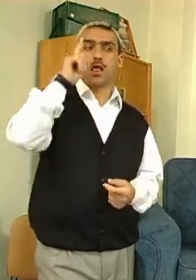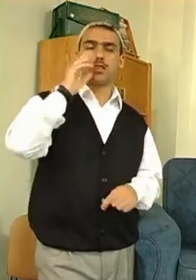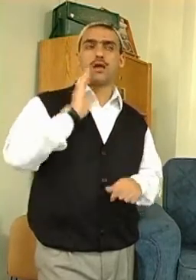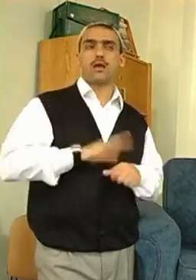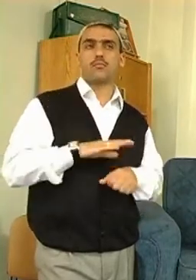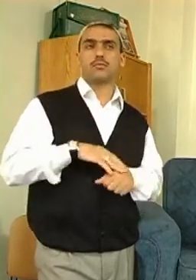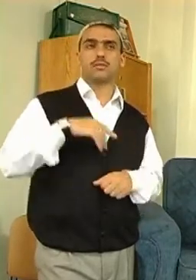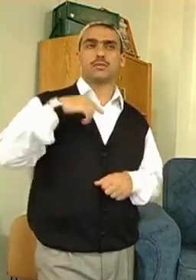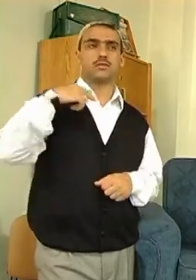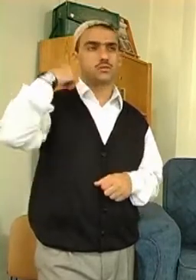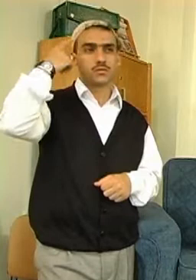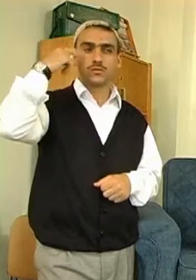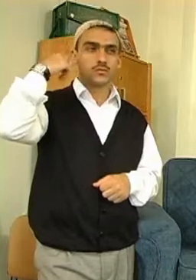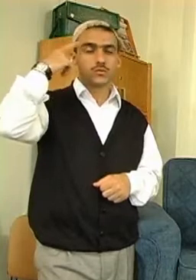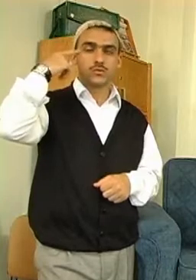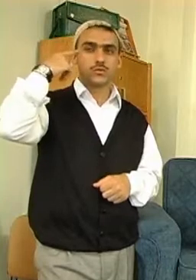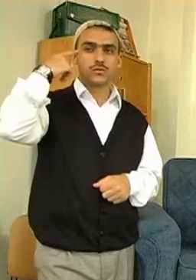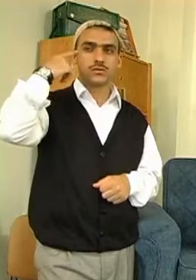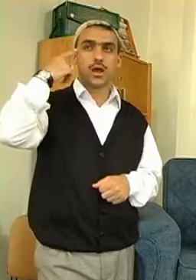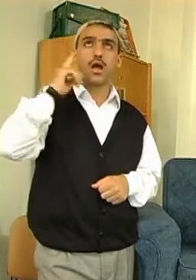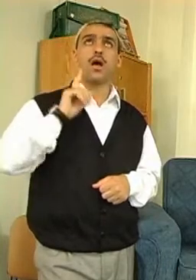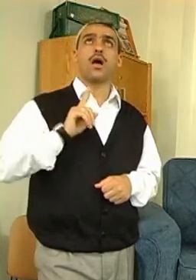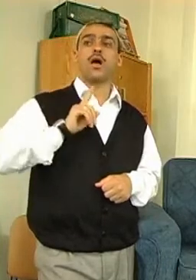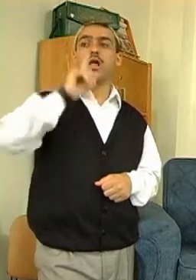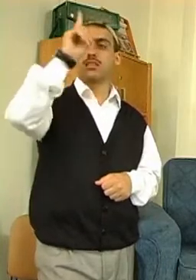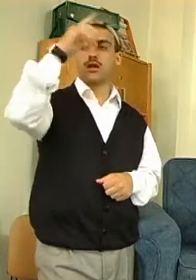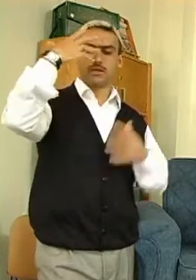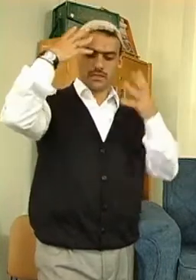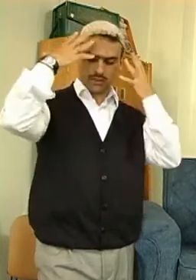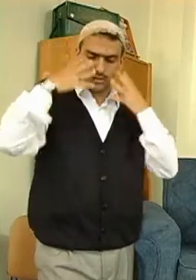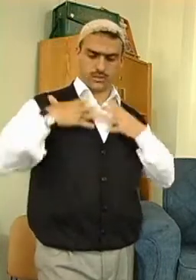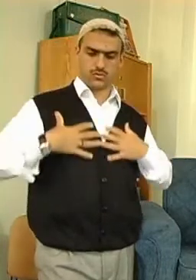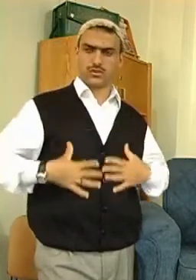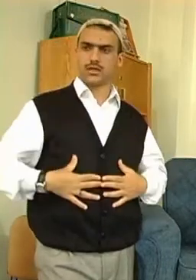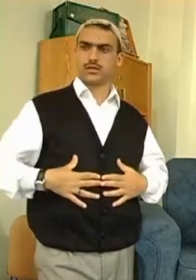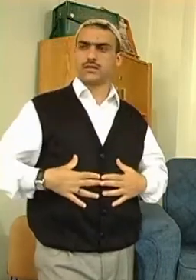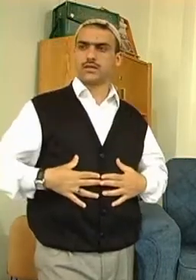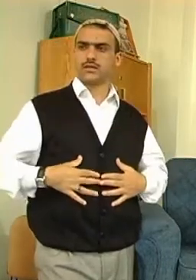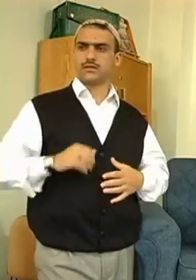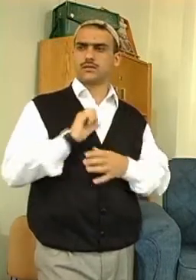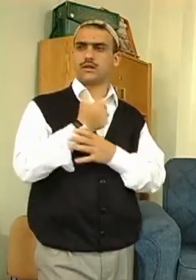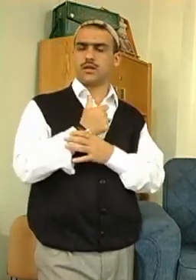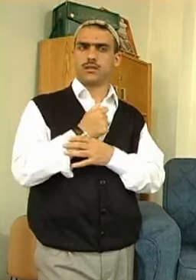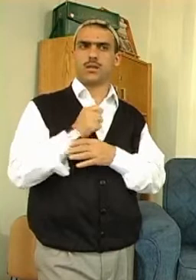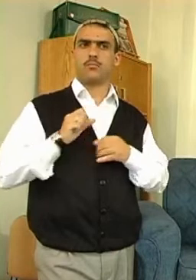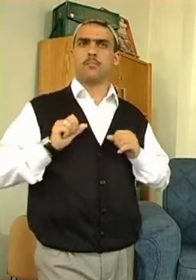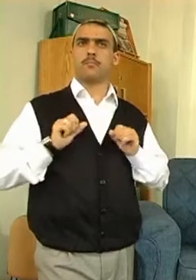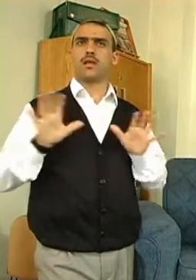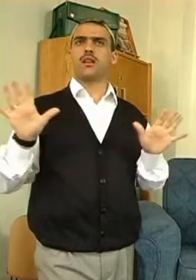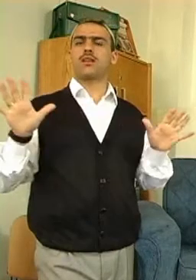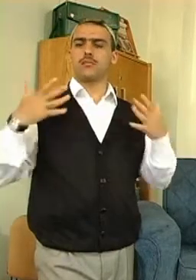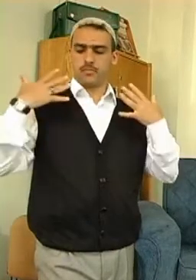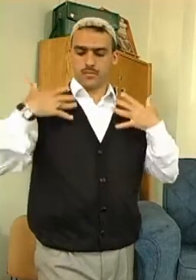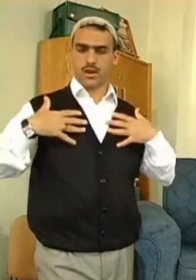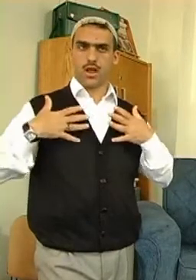insandaki sanat-ı Rabbaniye tezahür eder. Sani Zülcelal'in masnuuyum, birisi bu. Beni o yapmış. Üstad ne diyor bir